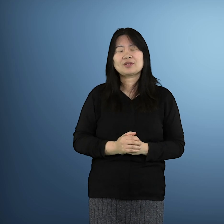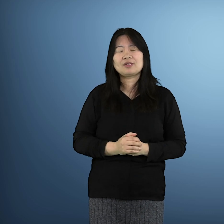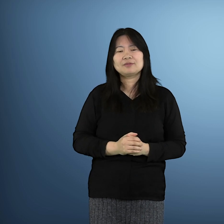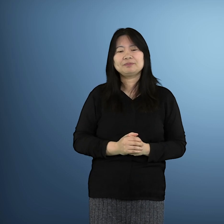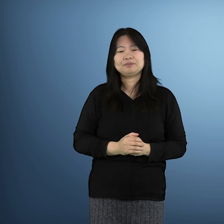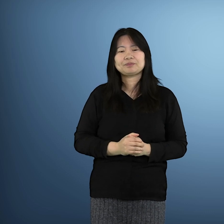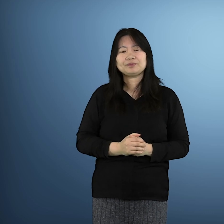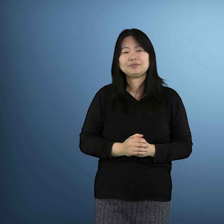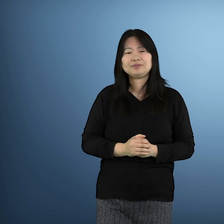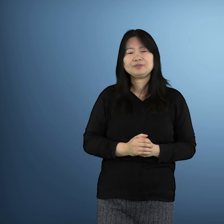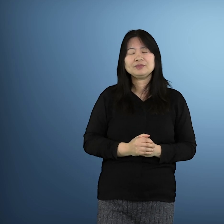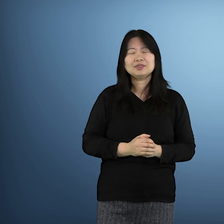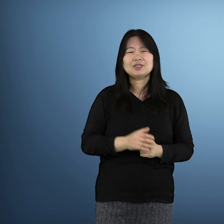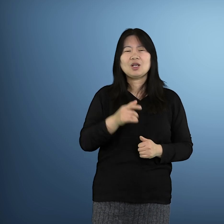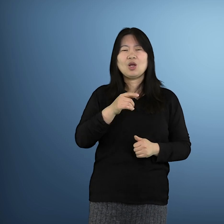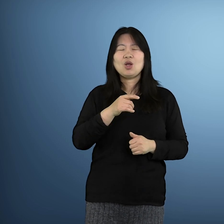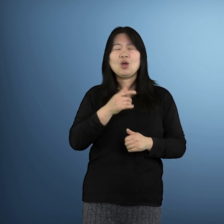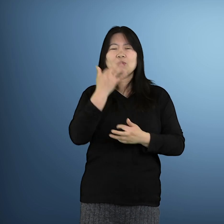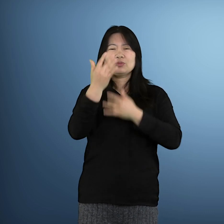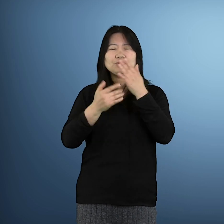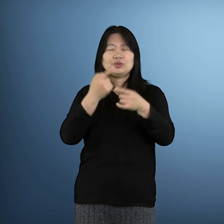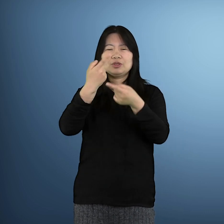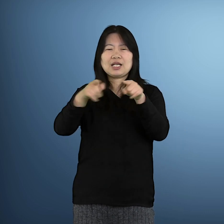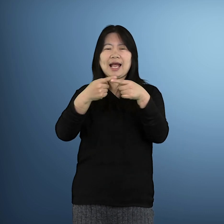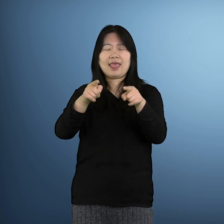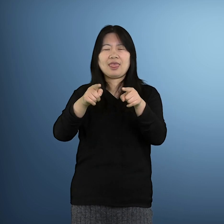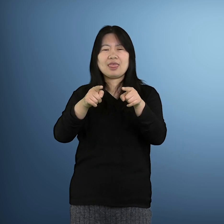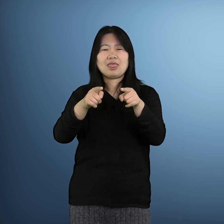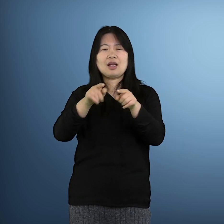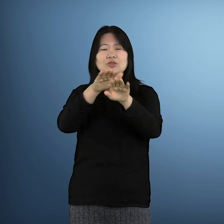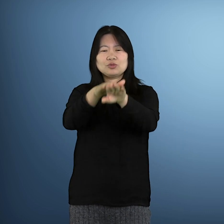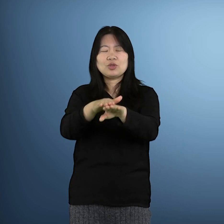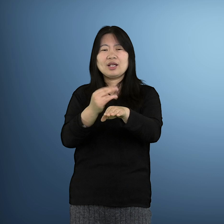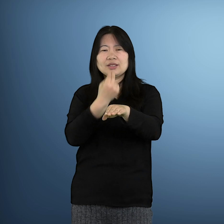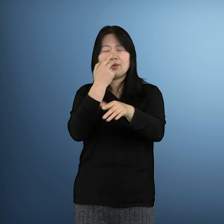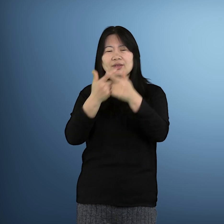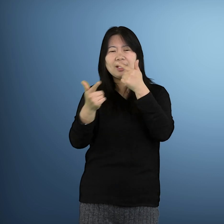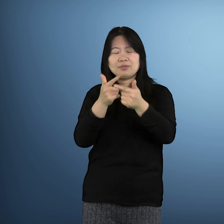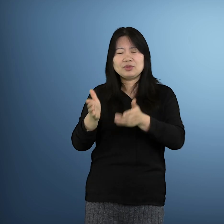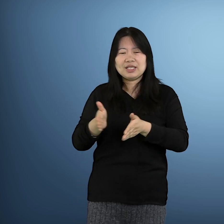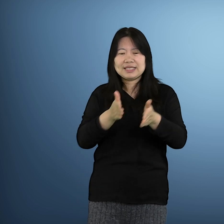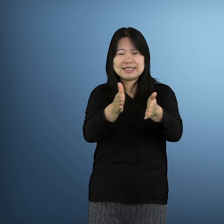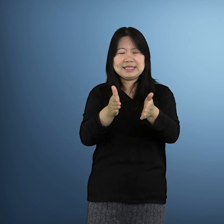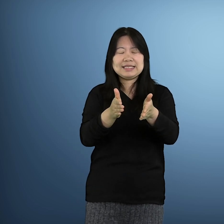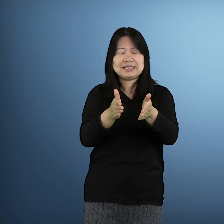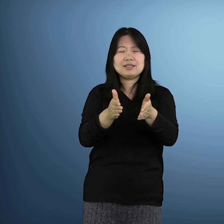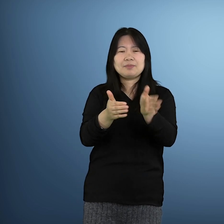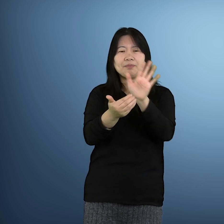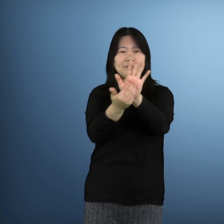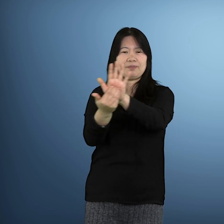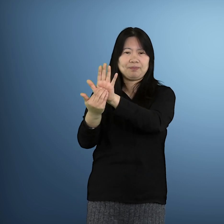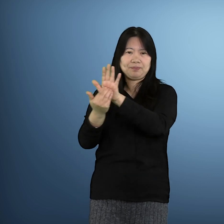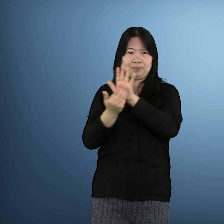그룹들과 두루 도는 불칼을 두어 생명나무의 길을 지키게 하시니라.